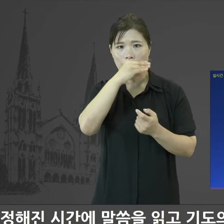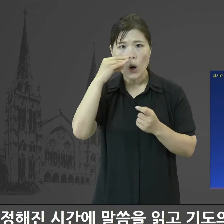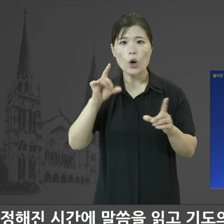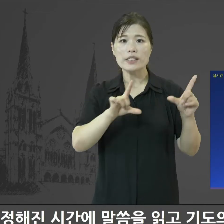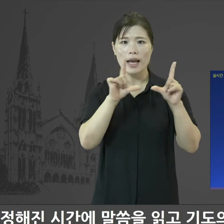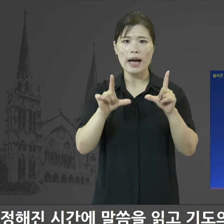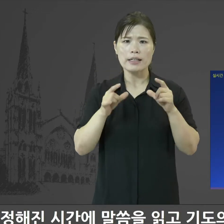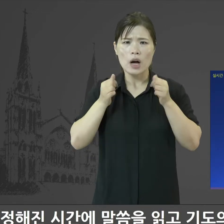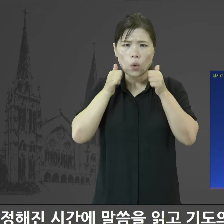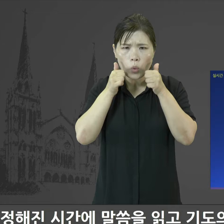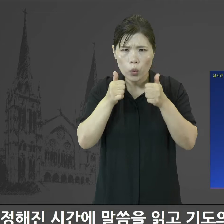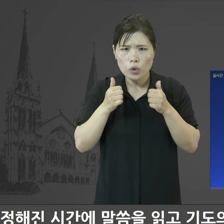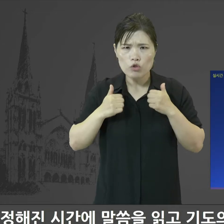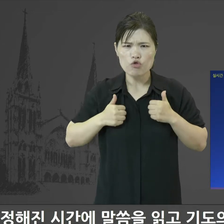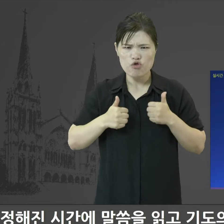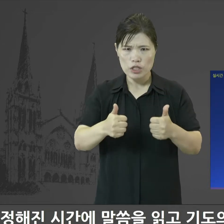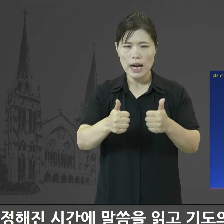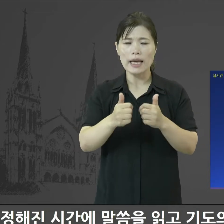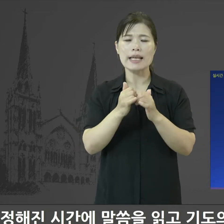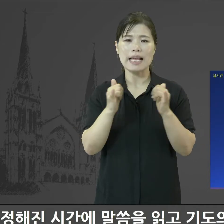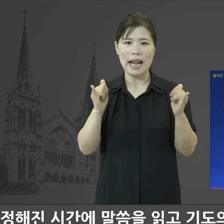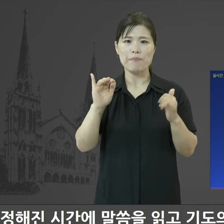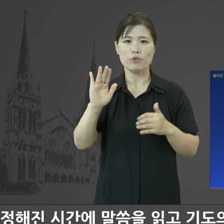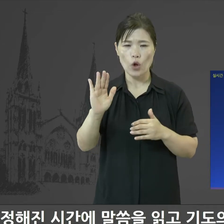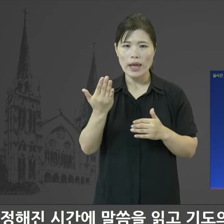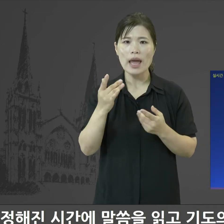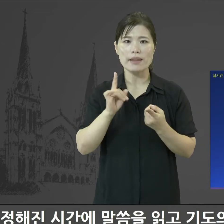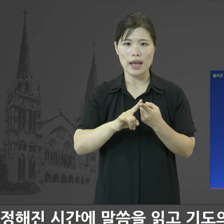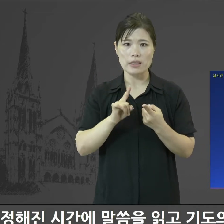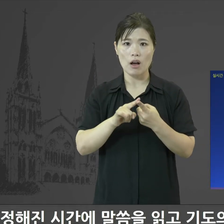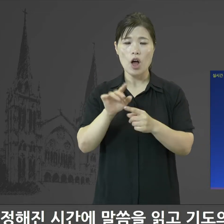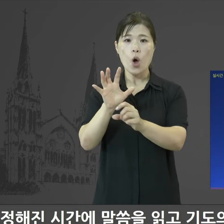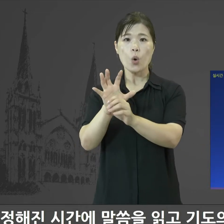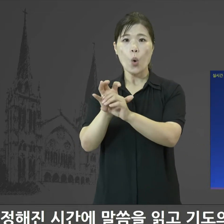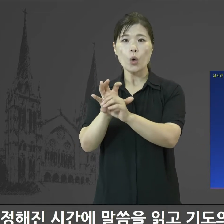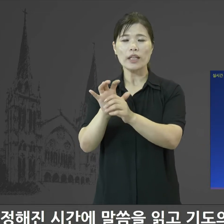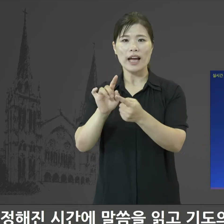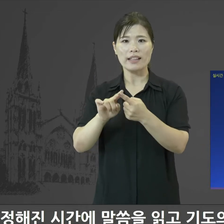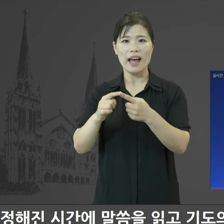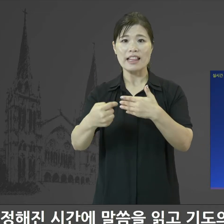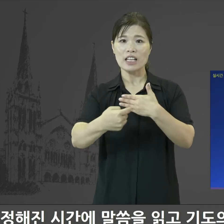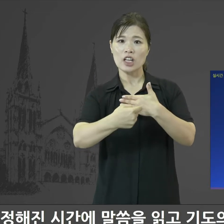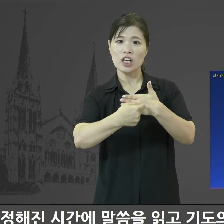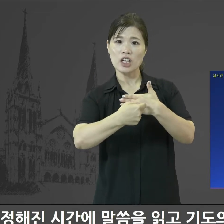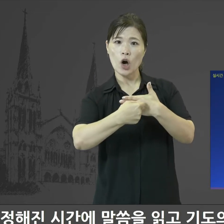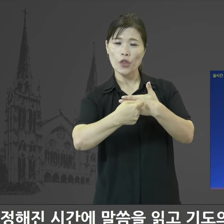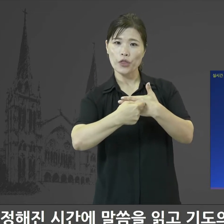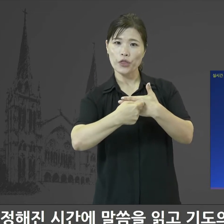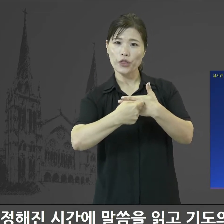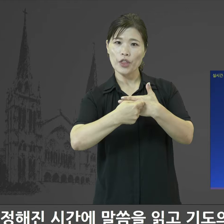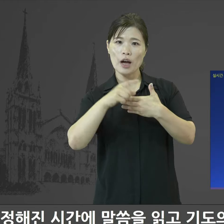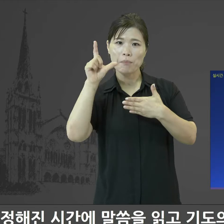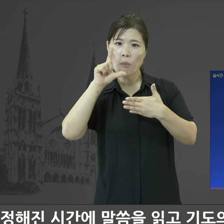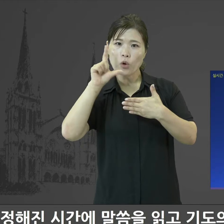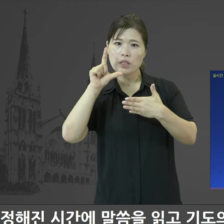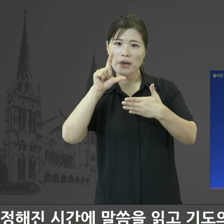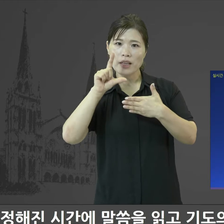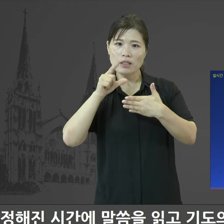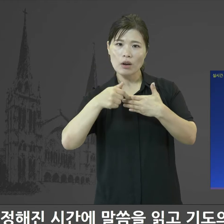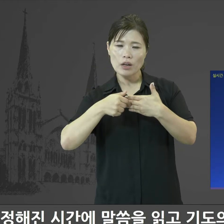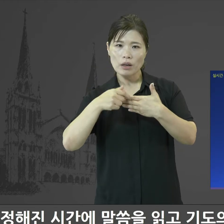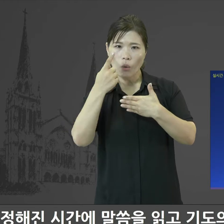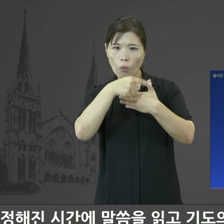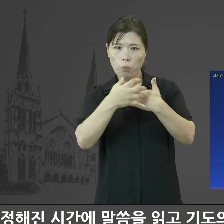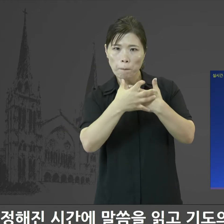분들은 코로나 때문에 바로 그 신실하게 보였던 겉모습, 겉포장이 벗겨졌는데 그 속을